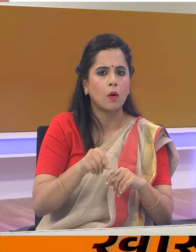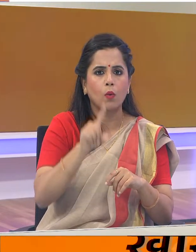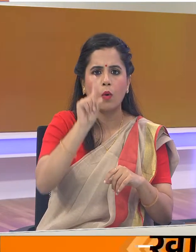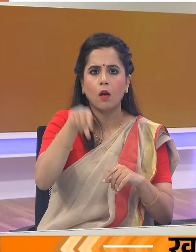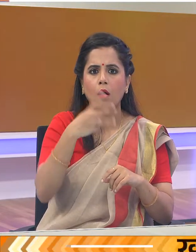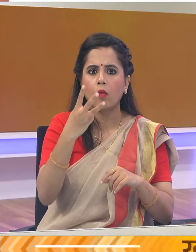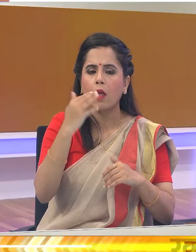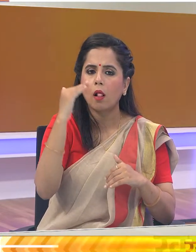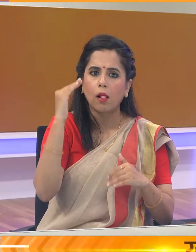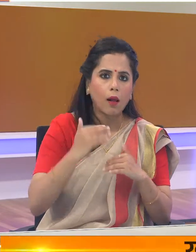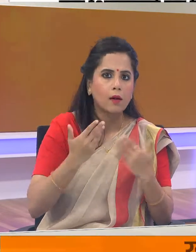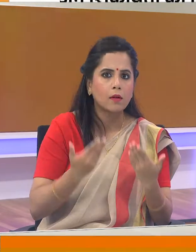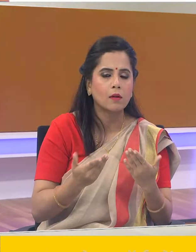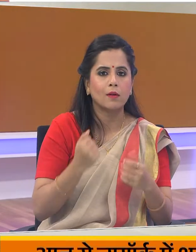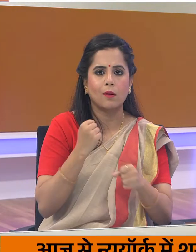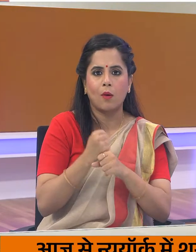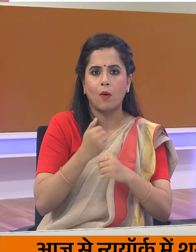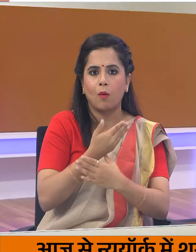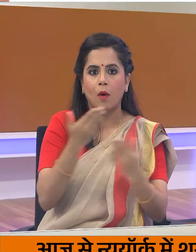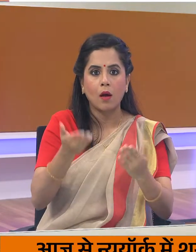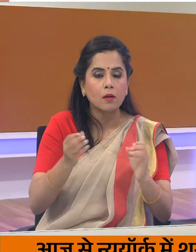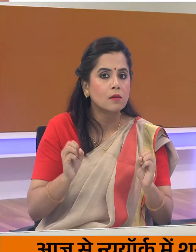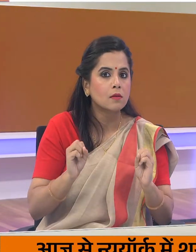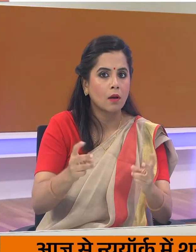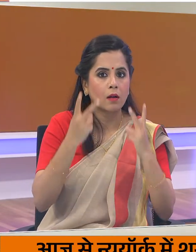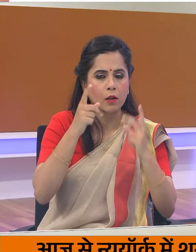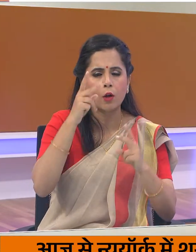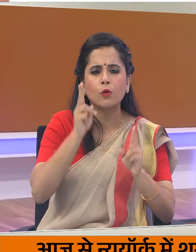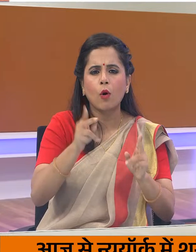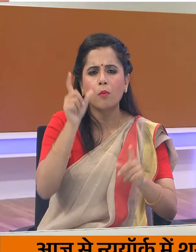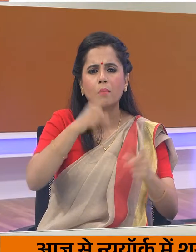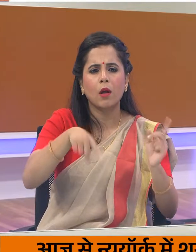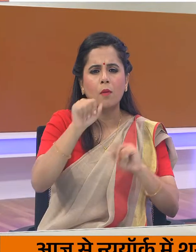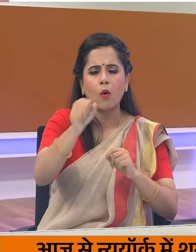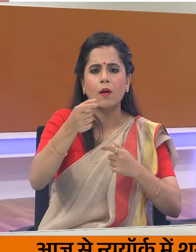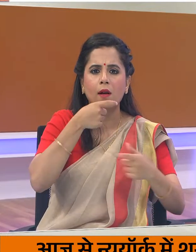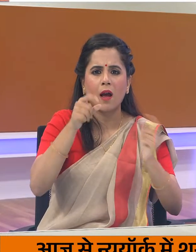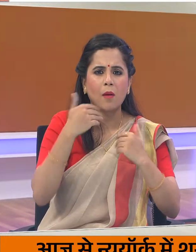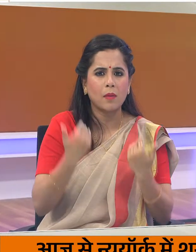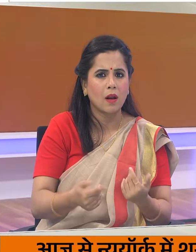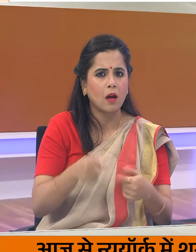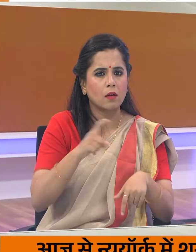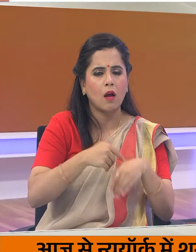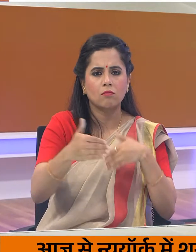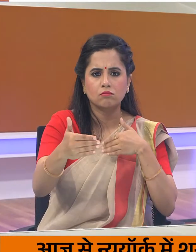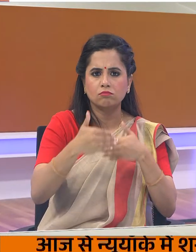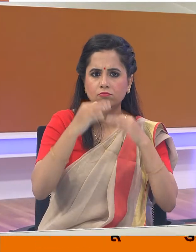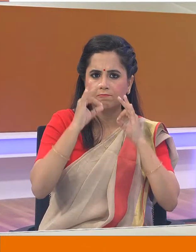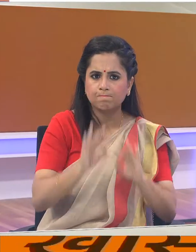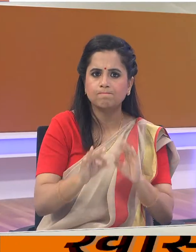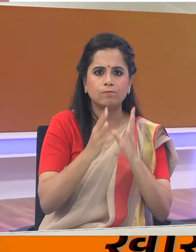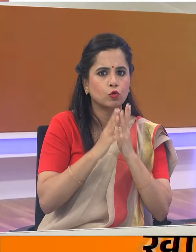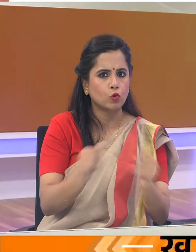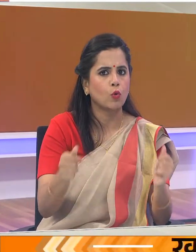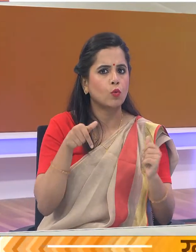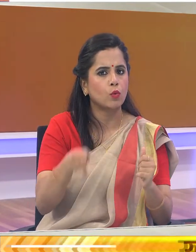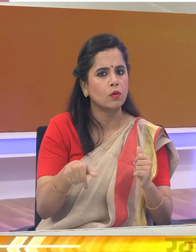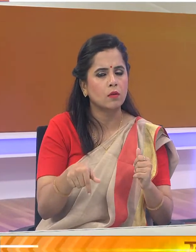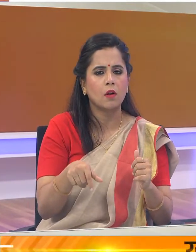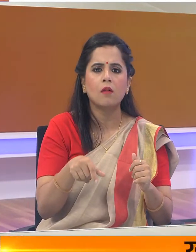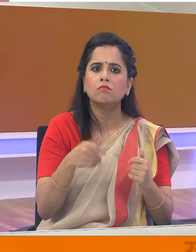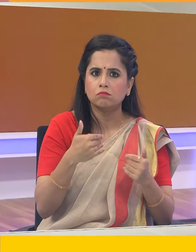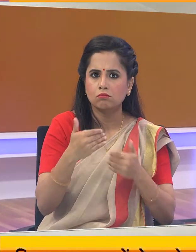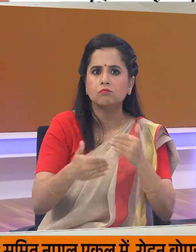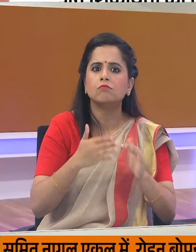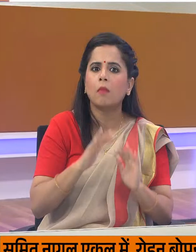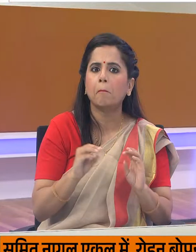रह गई है। सरकार की इस पहल से आम नागरिकों की शिकायतों का समयबद्ध निपटान सुनिश्चित हो रहा